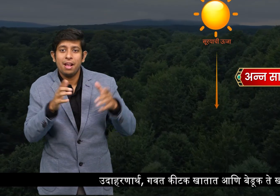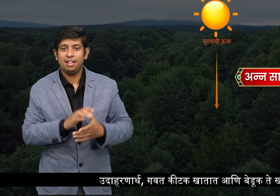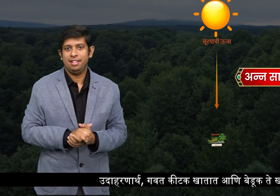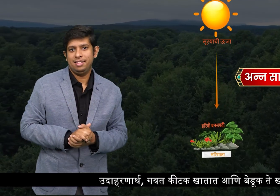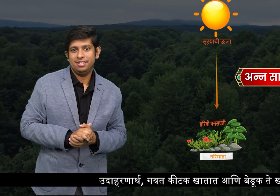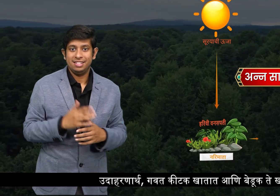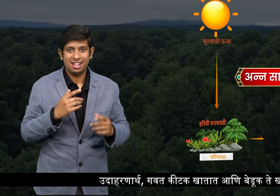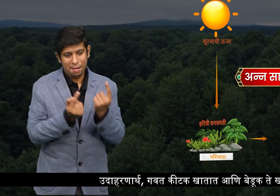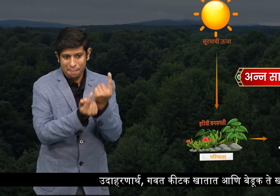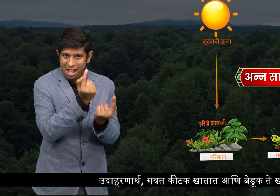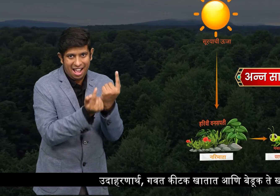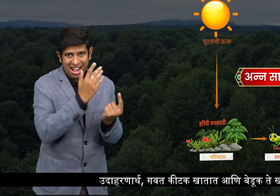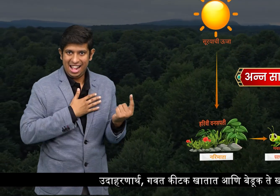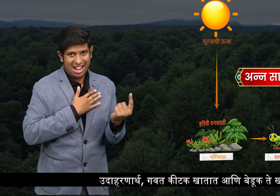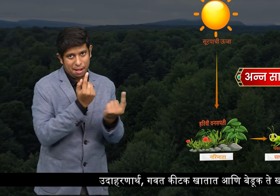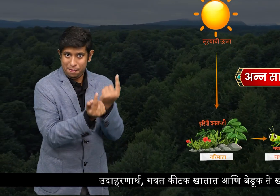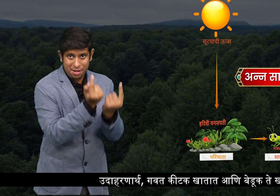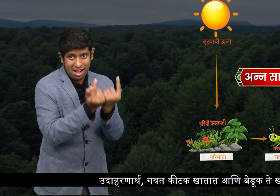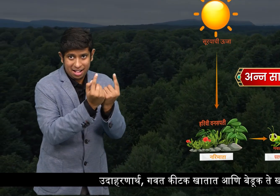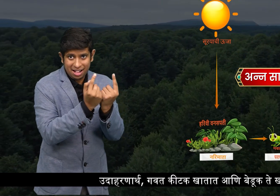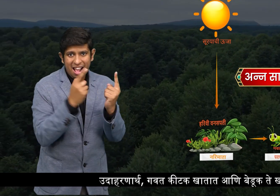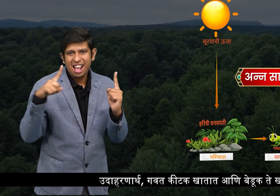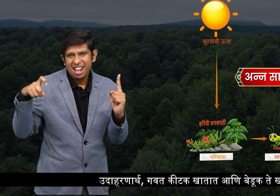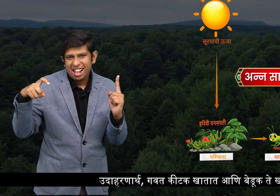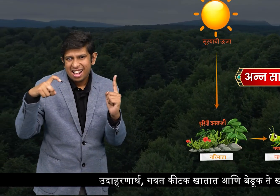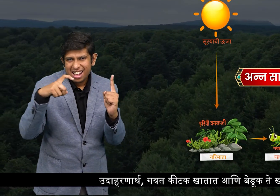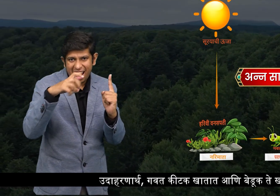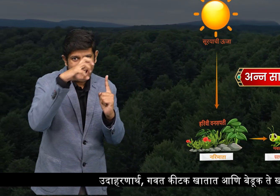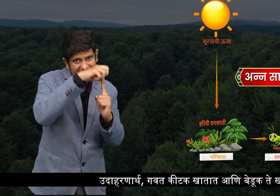उदाहरणार्थ, गवत कीटक खातात आणि बेडूक ते गवत खातात.